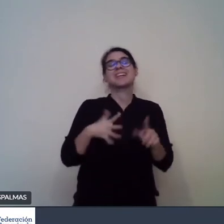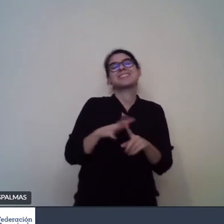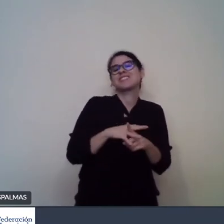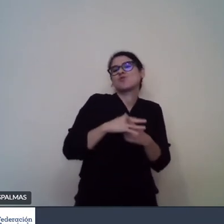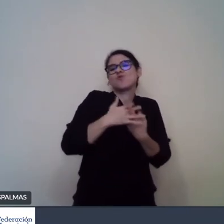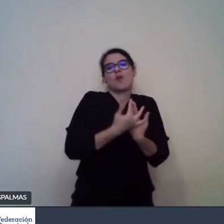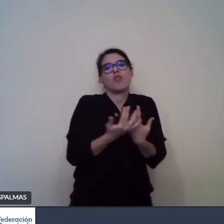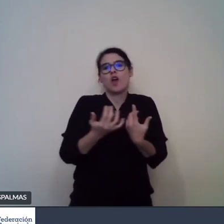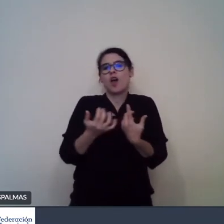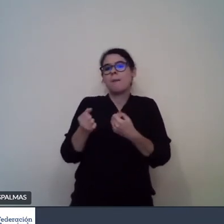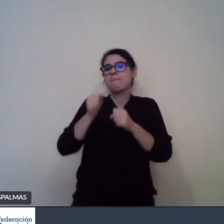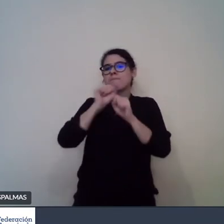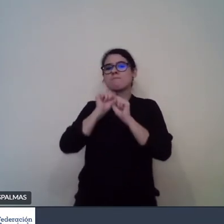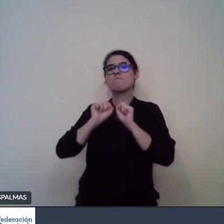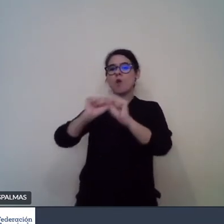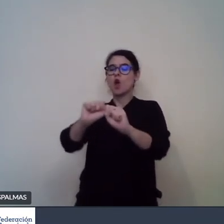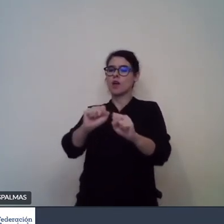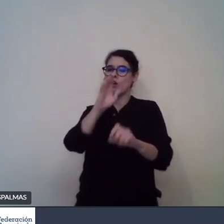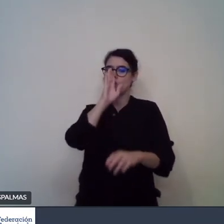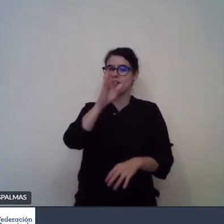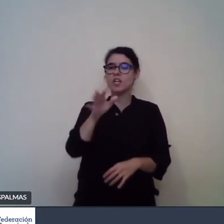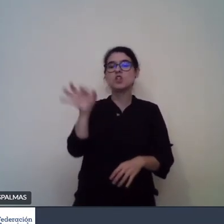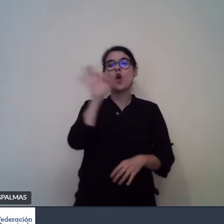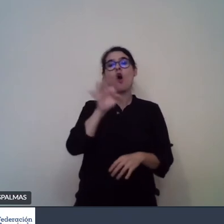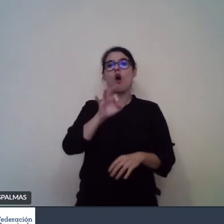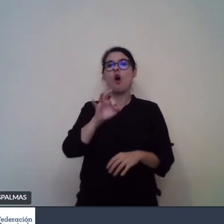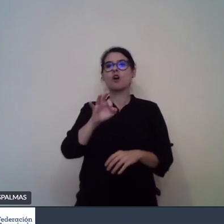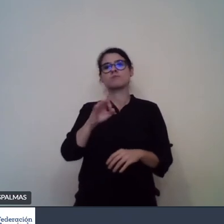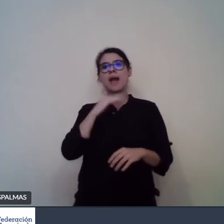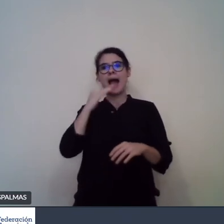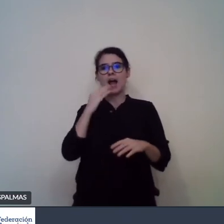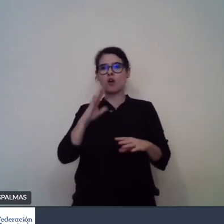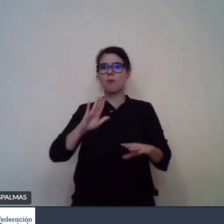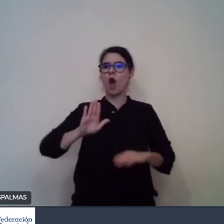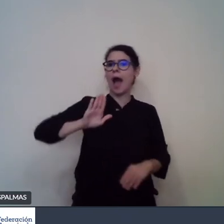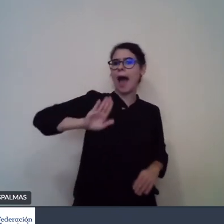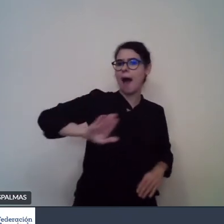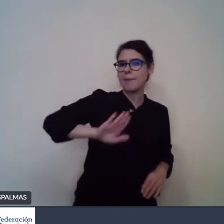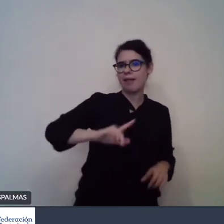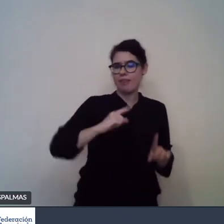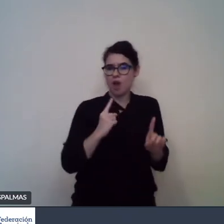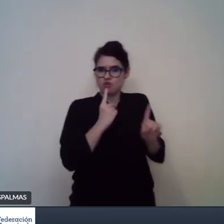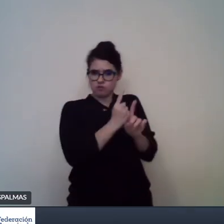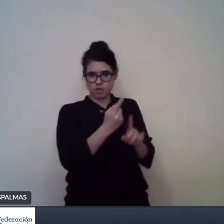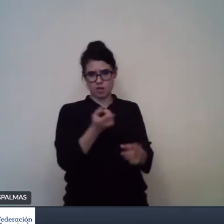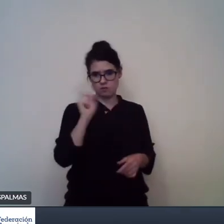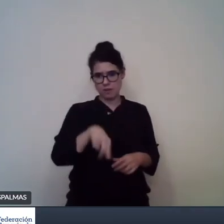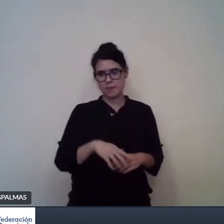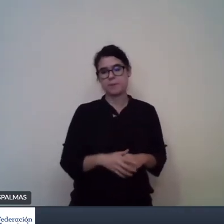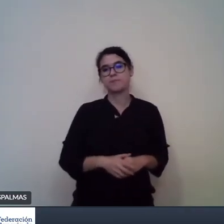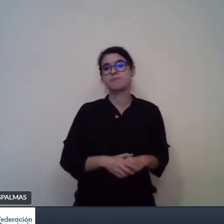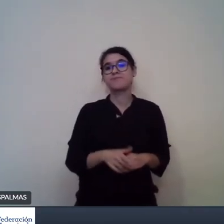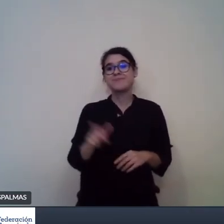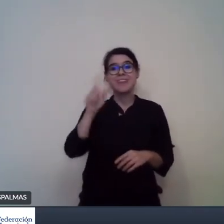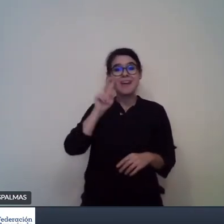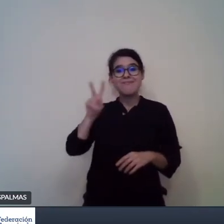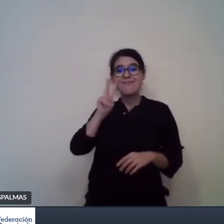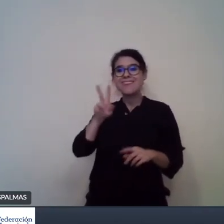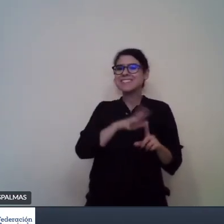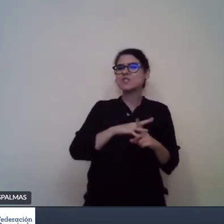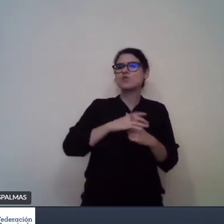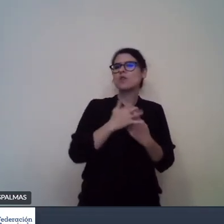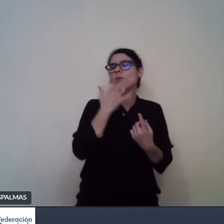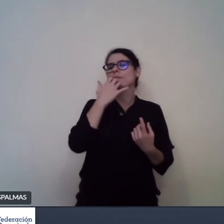de amenaza de poste bajo contrario. Ahí tenemos una situación interesante para los problemas que surgen normalmente en situaciones de